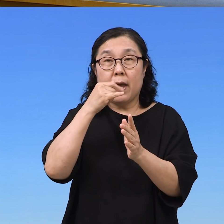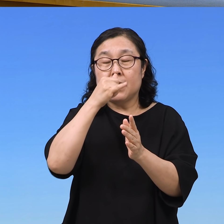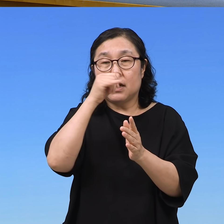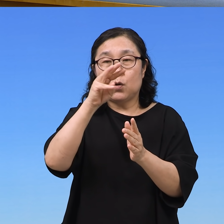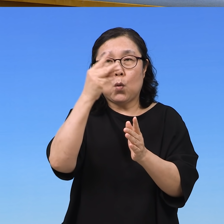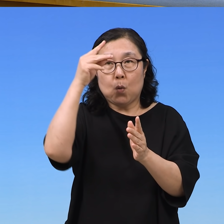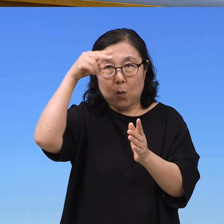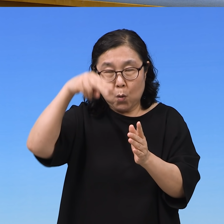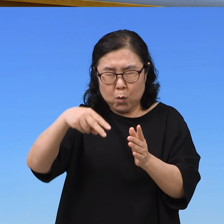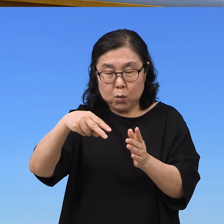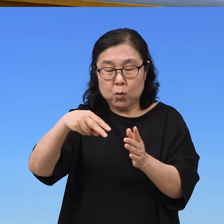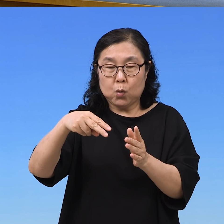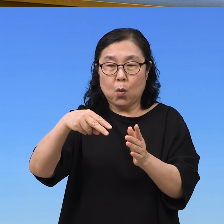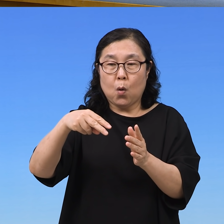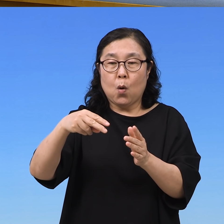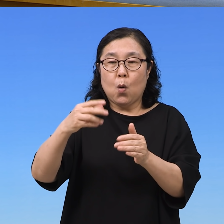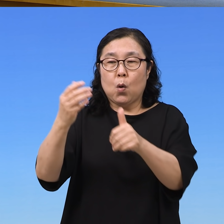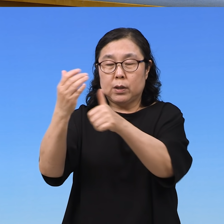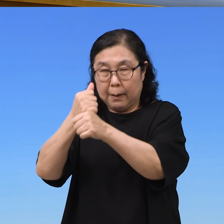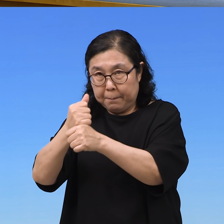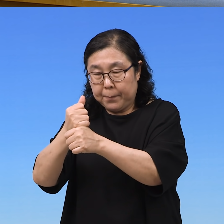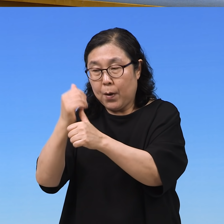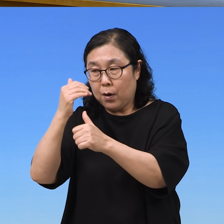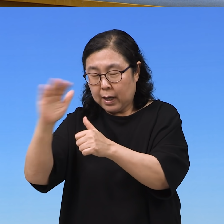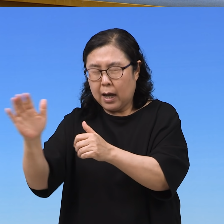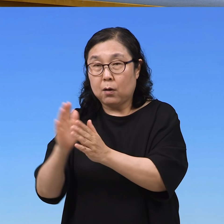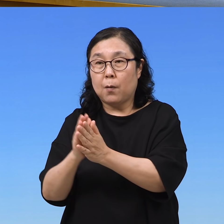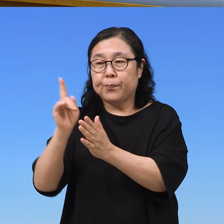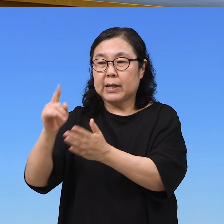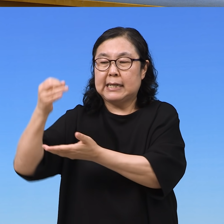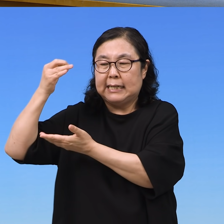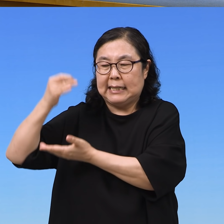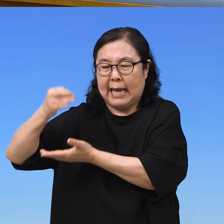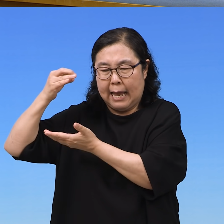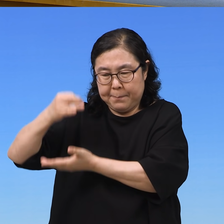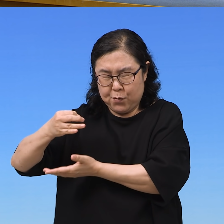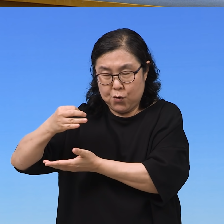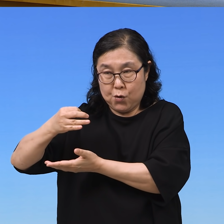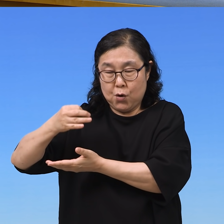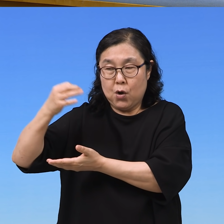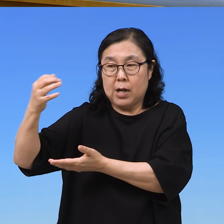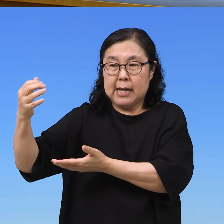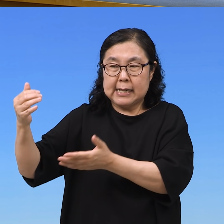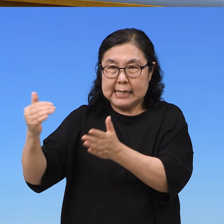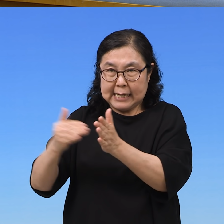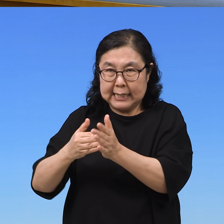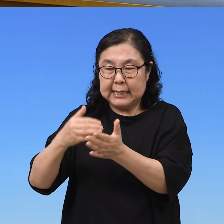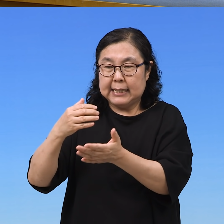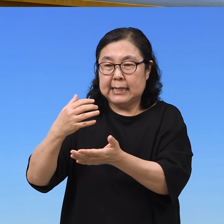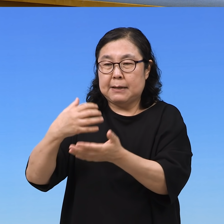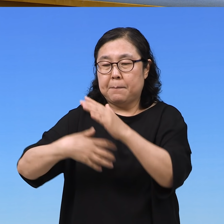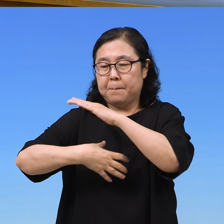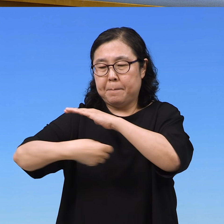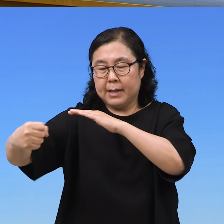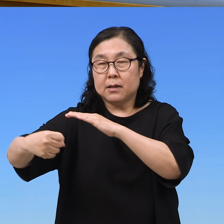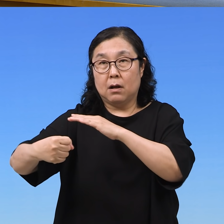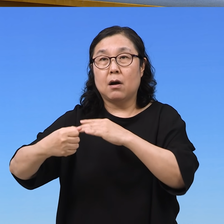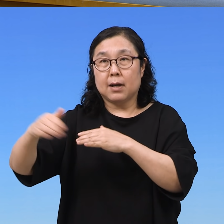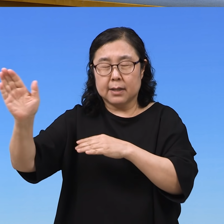거주하는 아브라함의 조카 롯도 사로잡고, 그 다음 보세요, 그 재물까지 노력하여